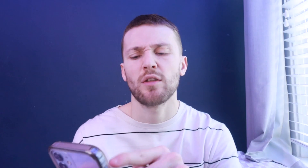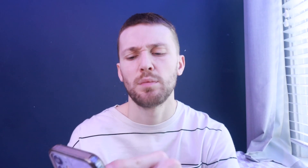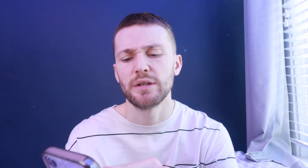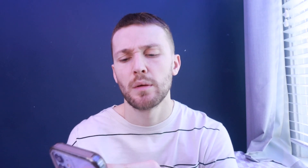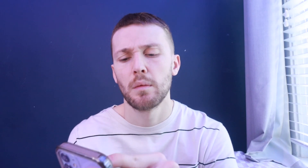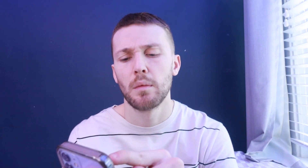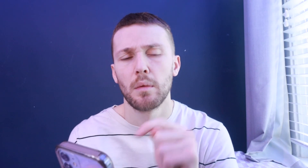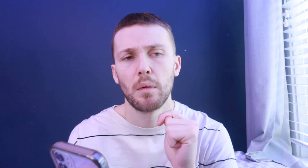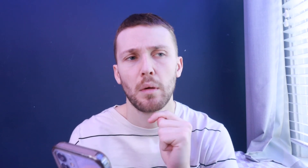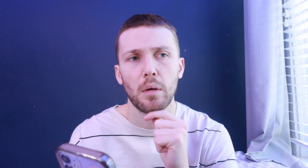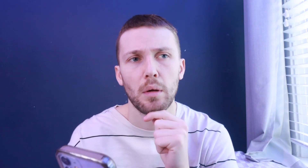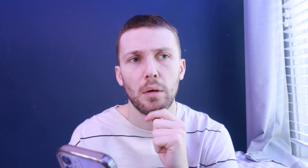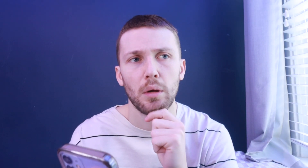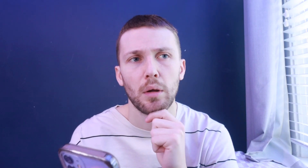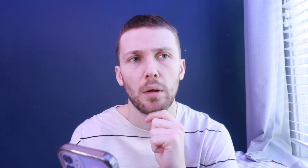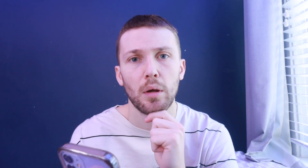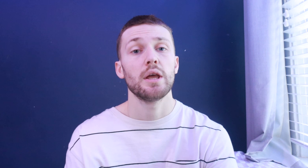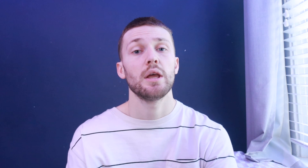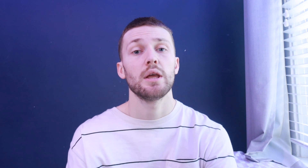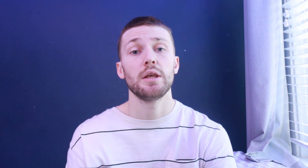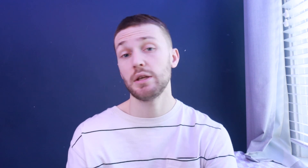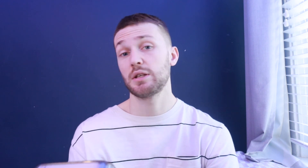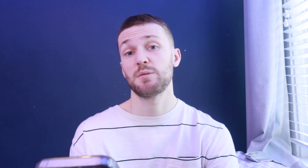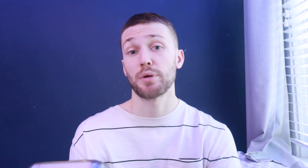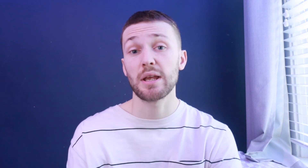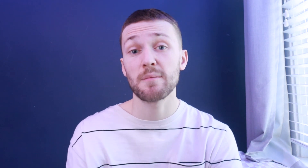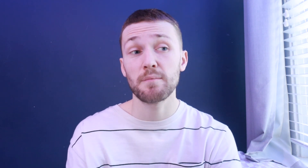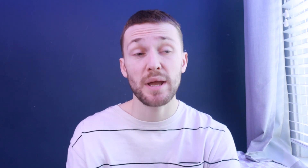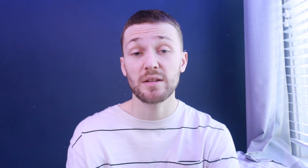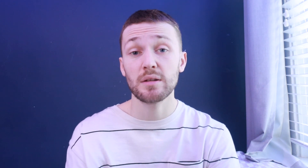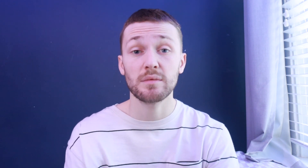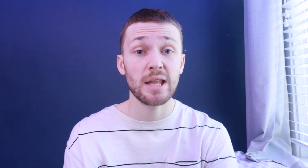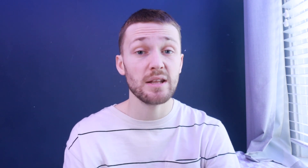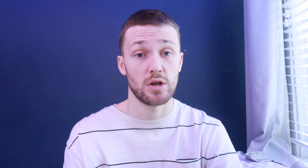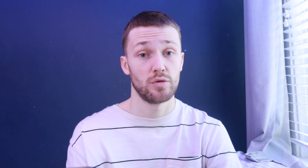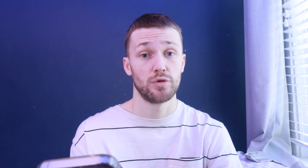Eto, please. Ik spreek een beetje Nederlands. Ik spreek een beetje Nederlands.